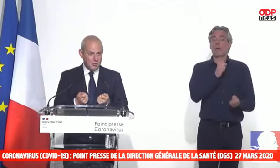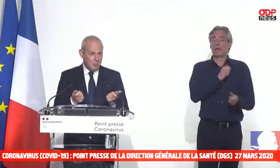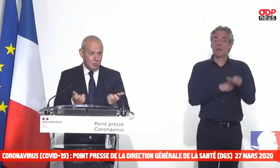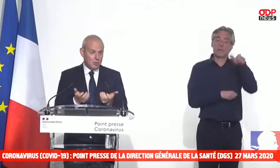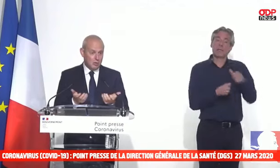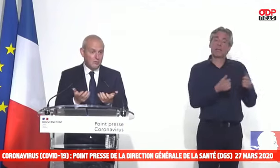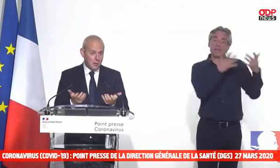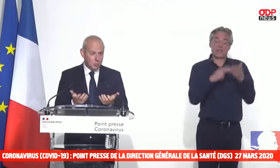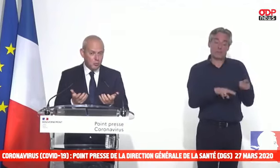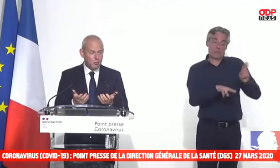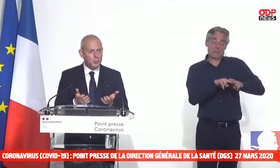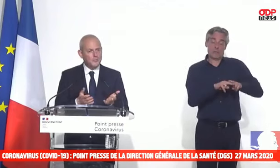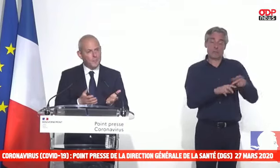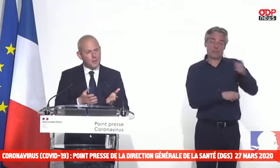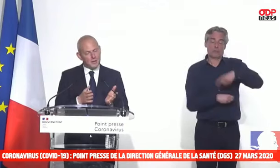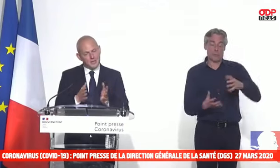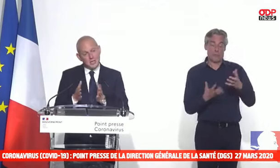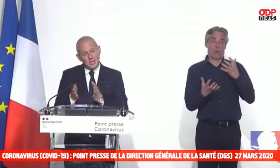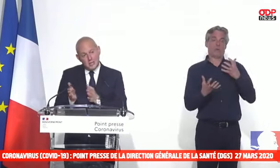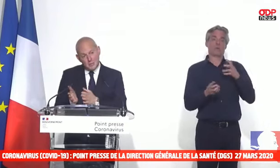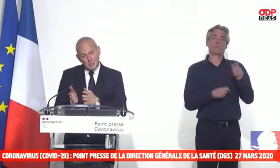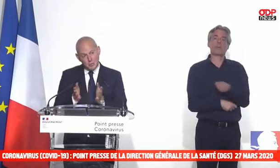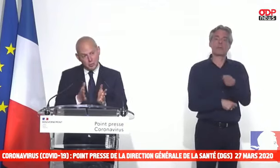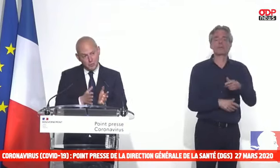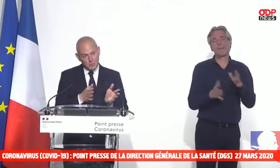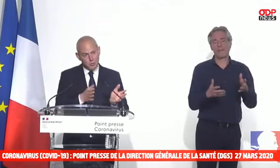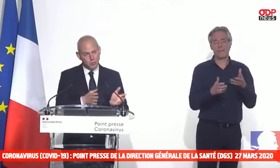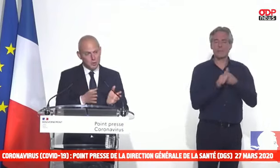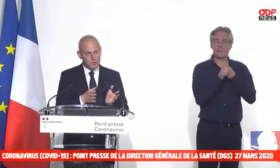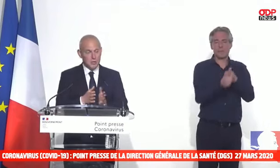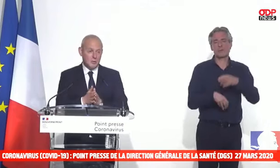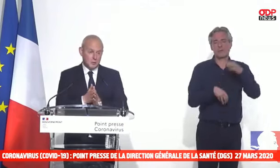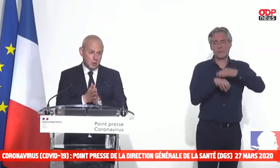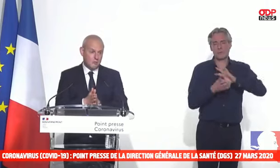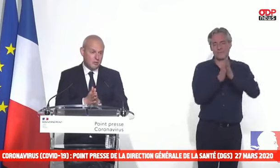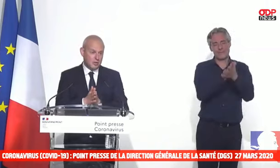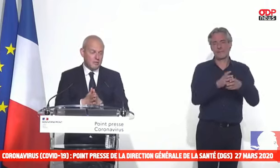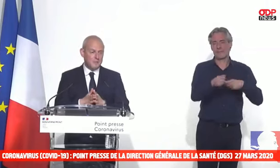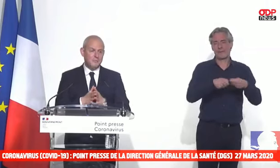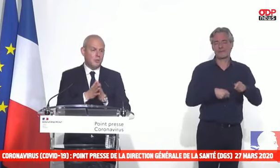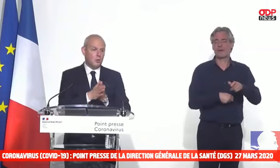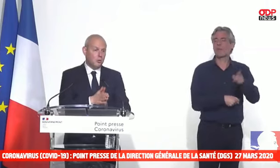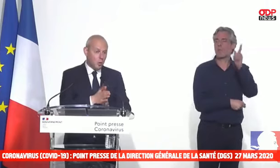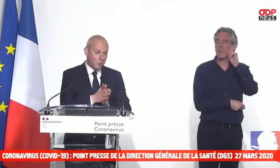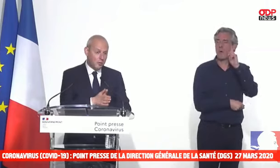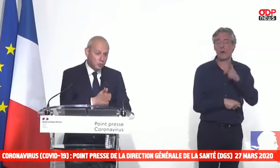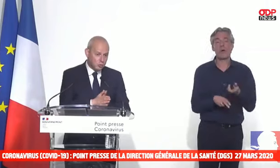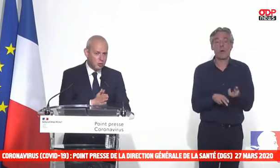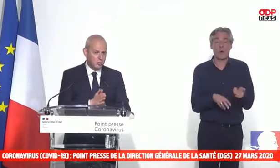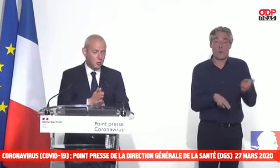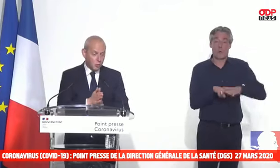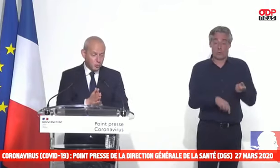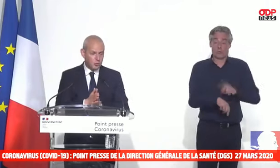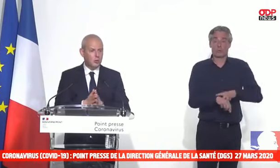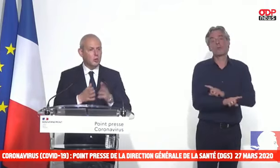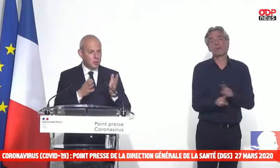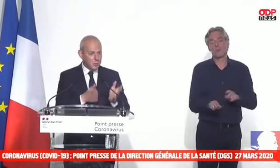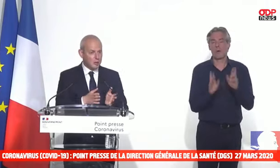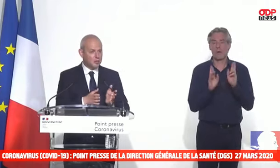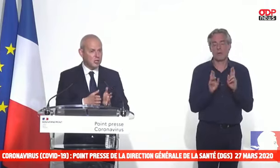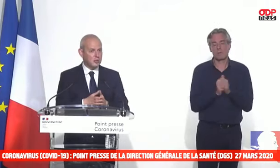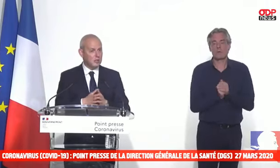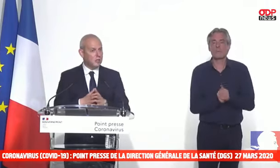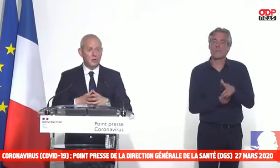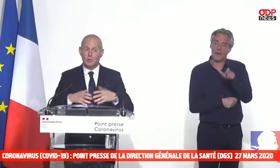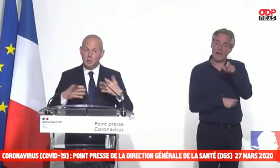signal qui frappe tout le monde, est un signal inadapté pour suivre l'évolution de l'épidémie, parce que comme vous le savez, on ne meurt pas tout de suite, heureusement, on est